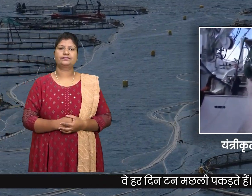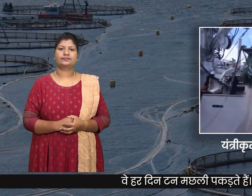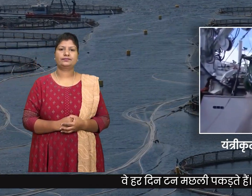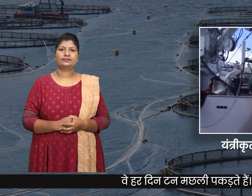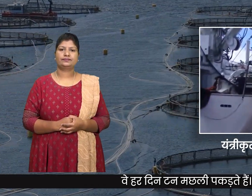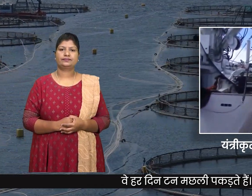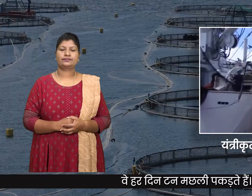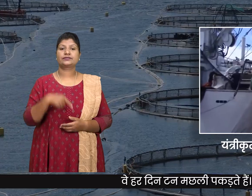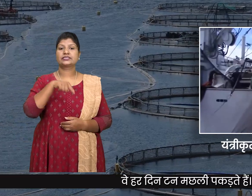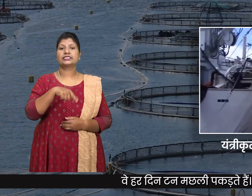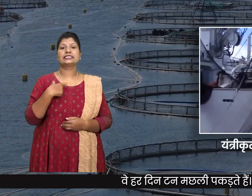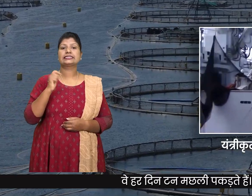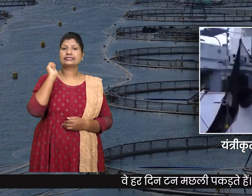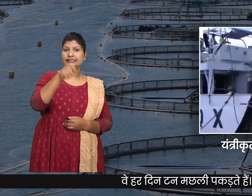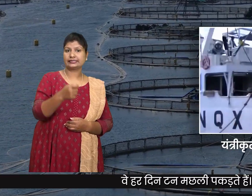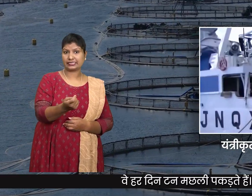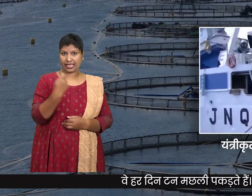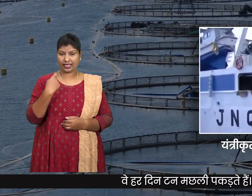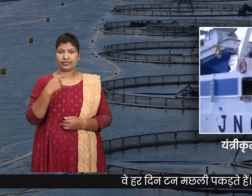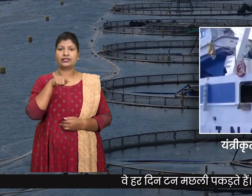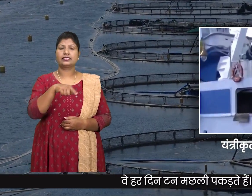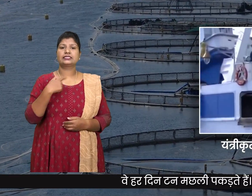वे हर दिन टन मछली पकड़ते हैं।